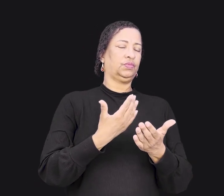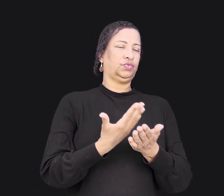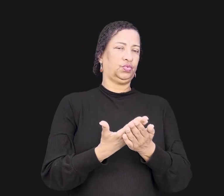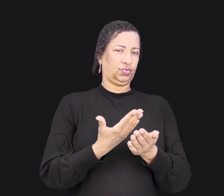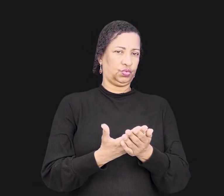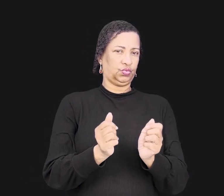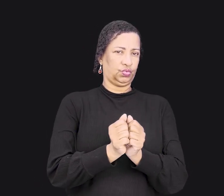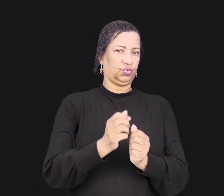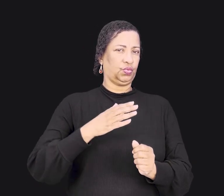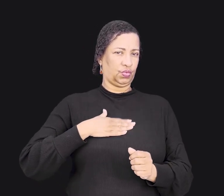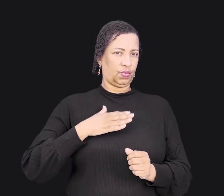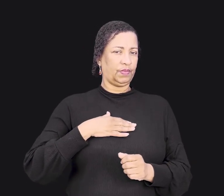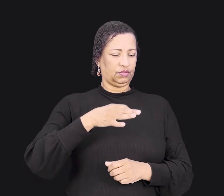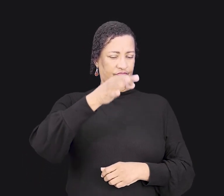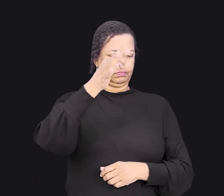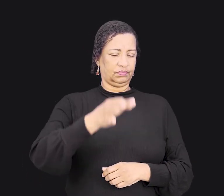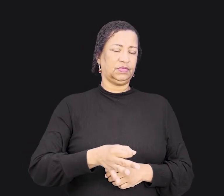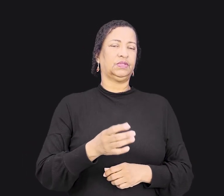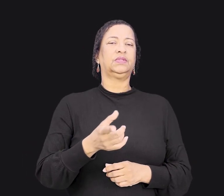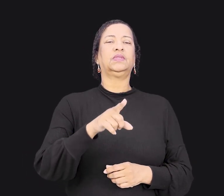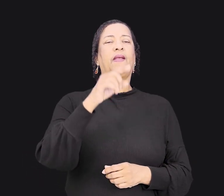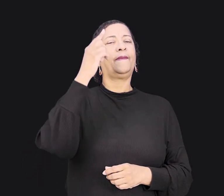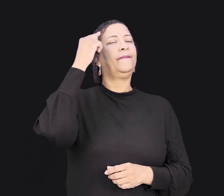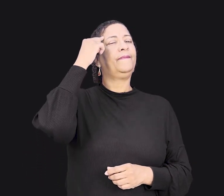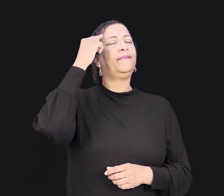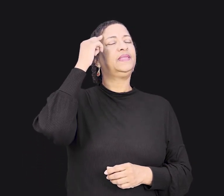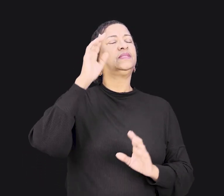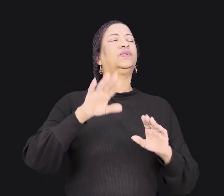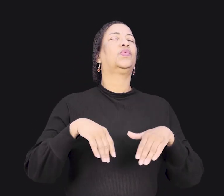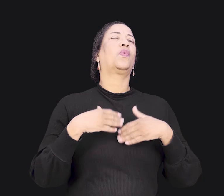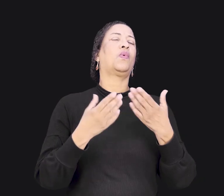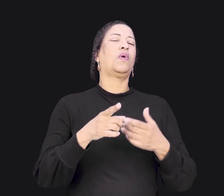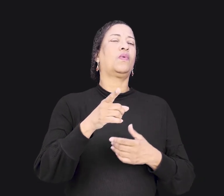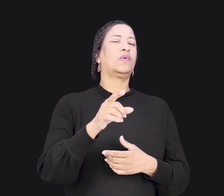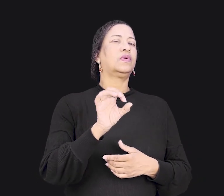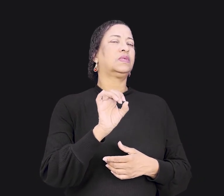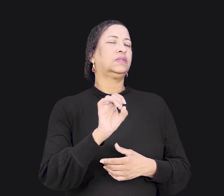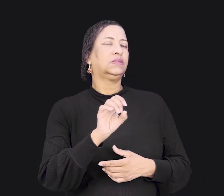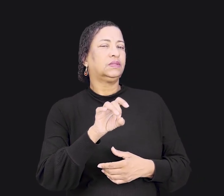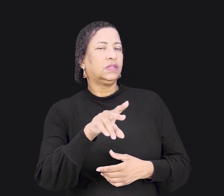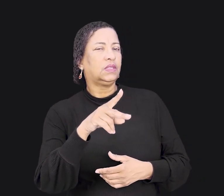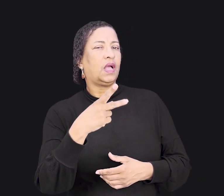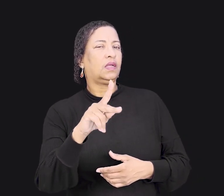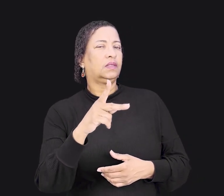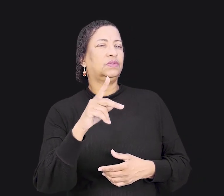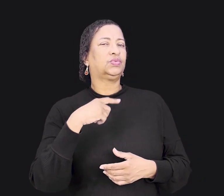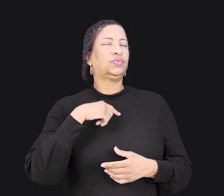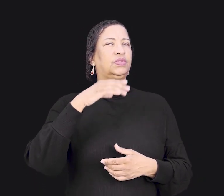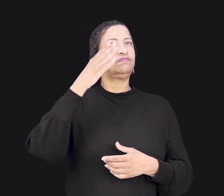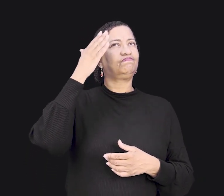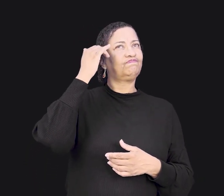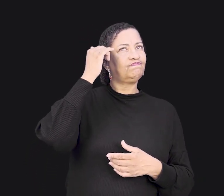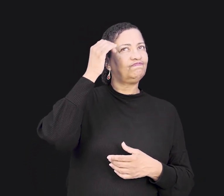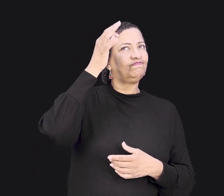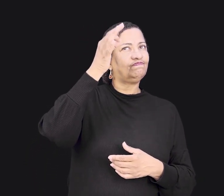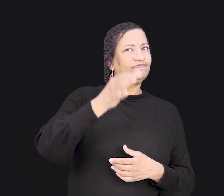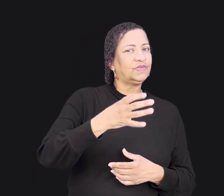sobre a bússola da certeza, já deve ter pensado sobre qual é a sua convicção ou certeza em relação à sua salvação.